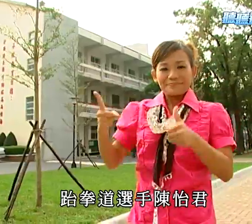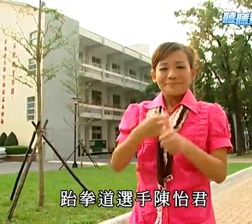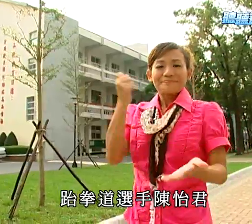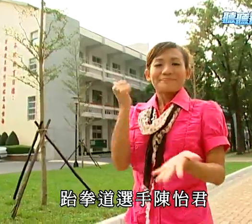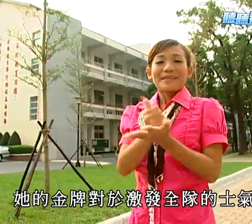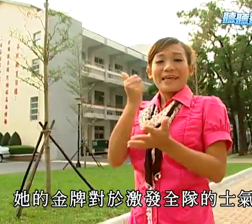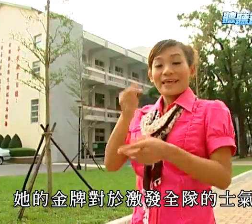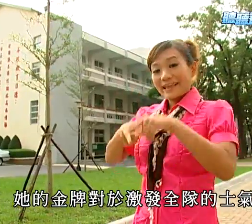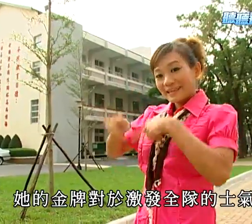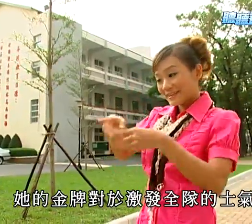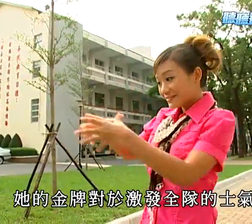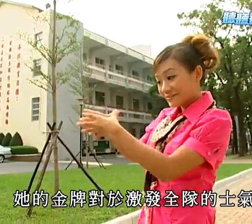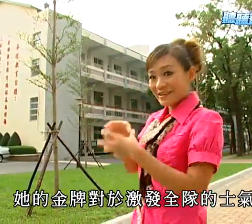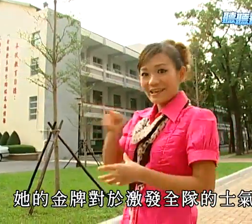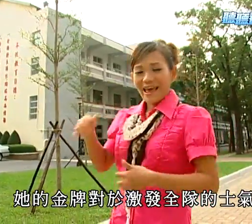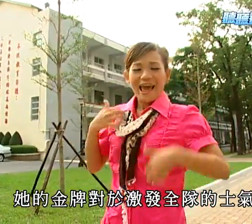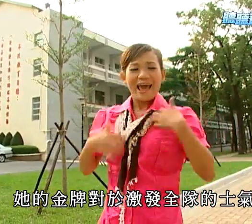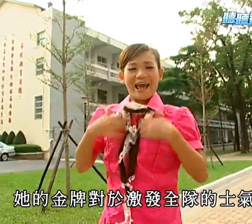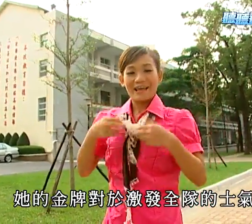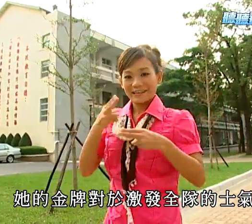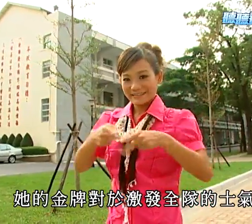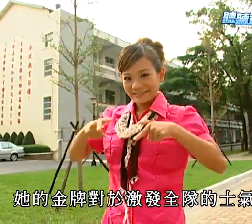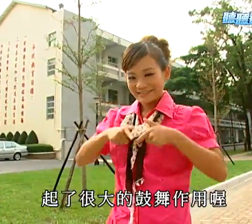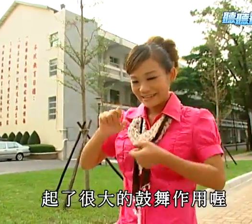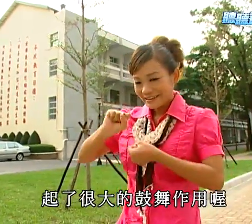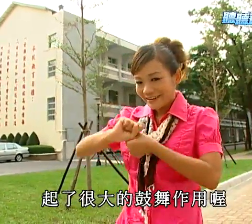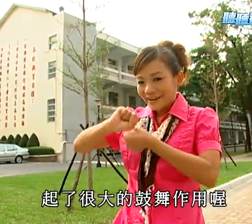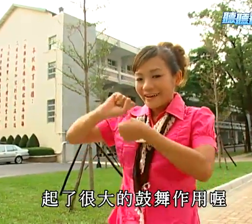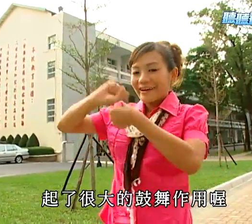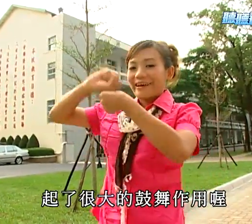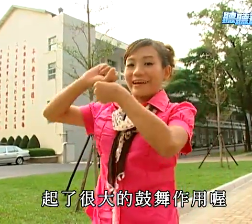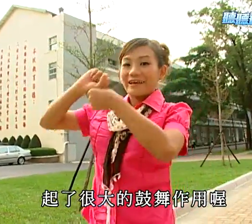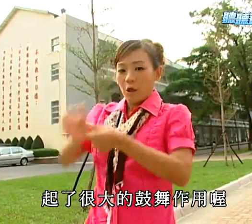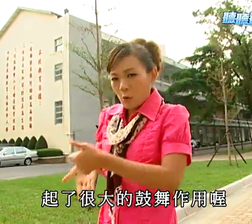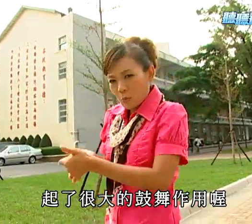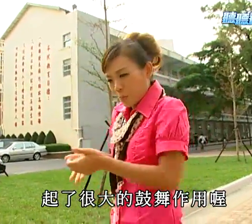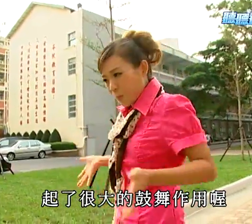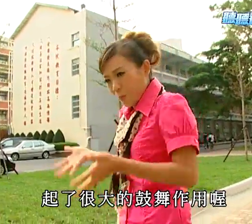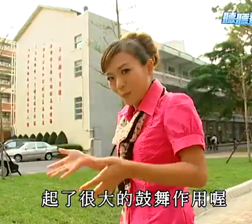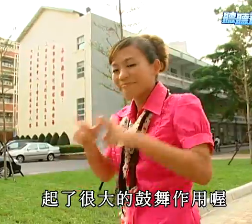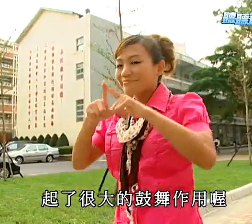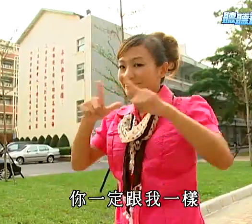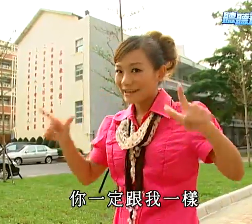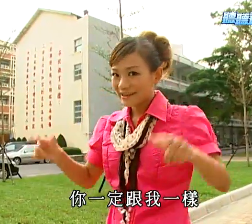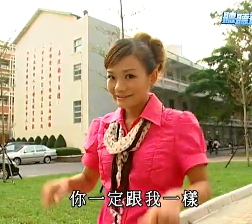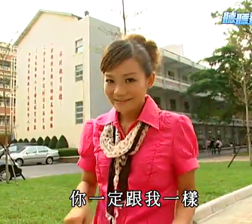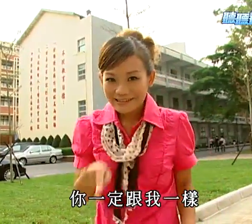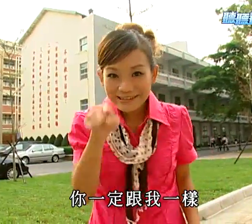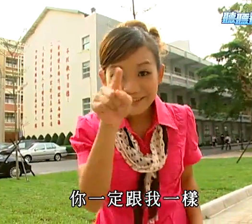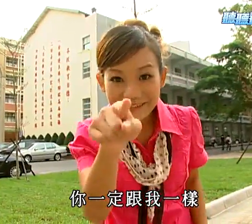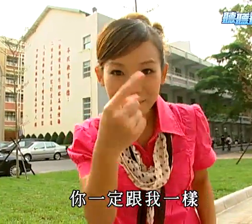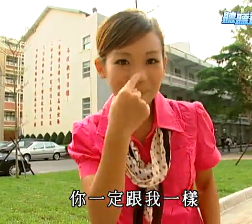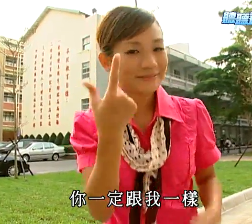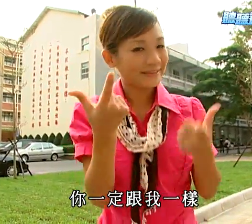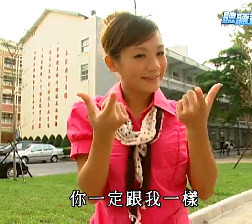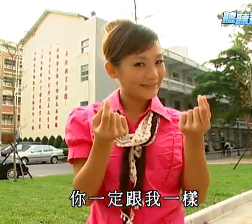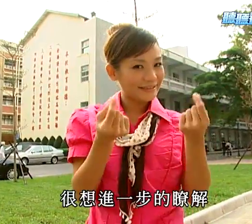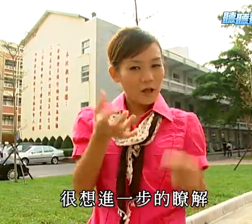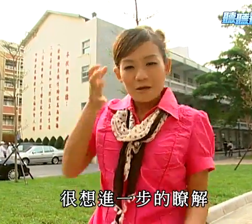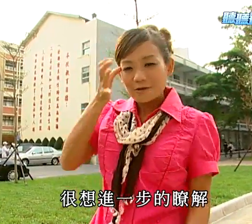她的金牌对于激发全队的士气起了很大的鼓舞作用哦。你啊，一定跟我一样，很想进一步